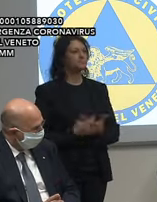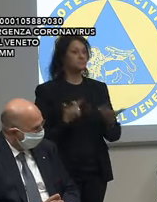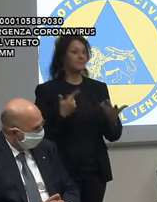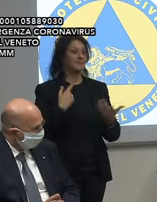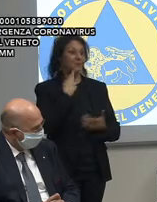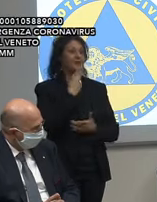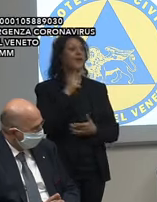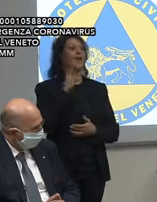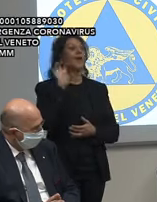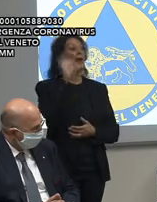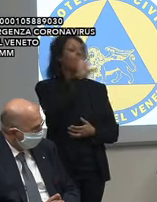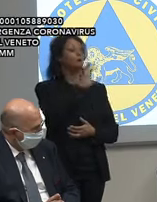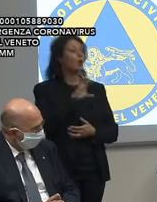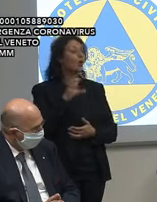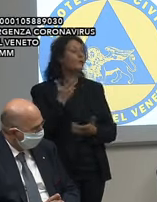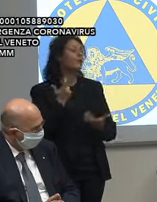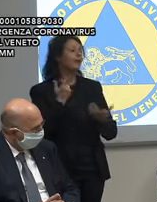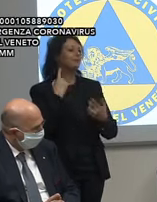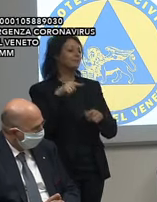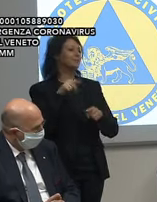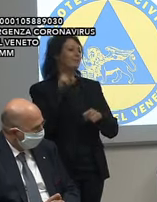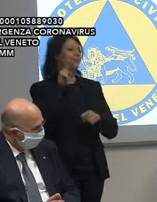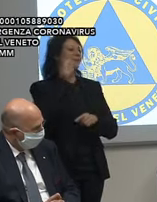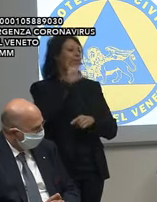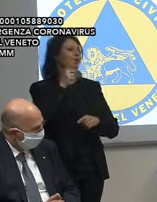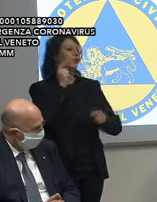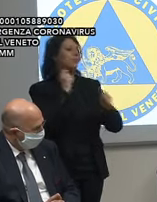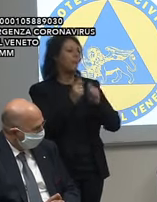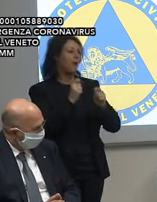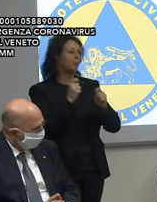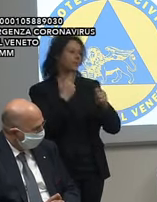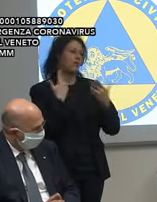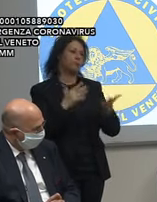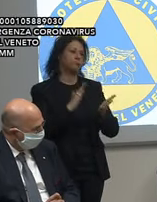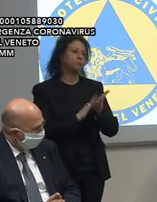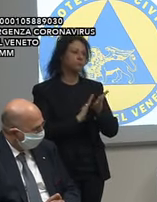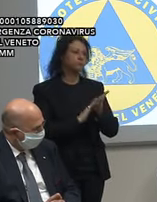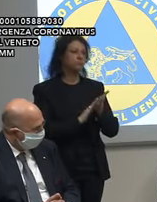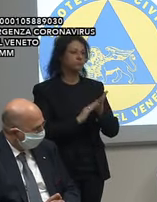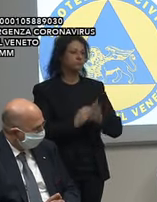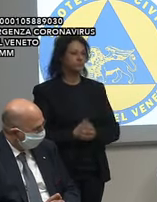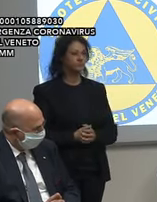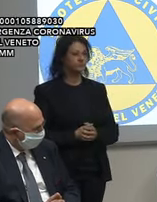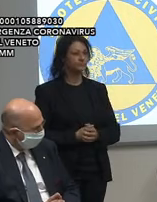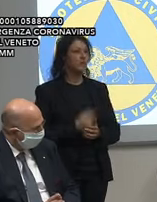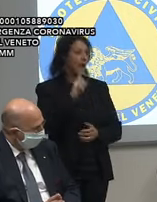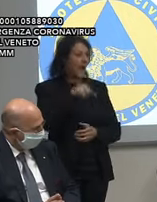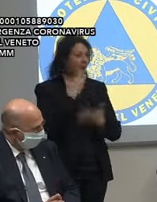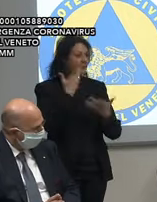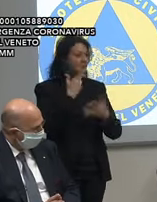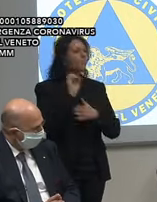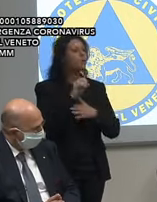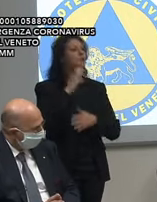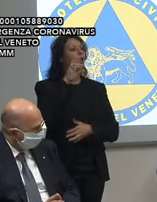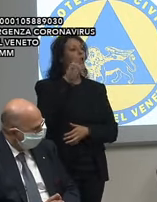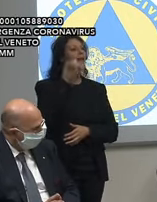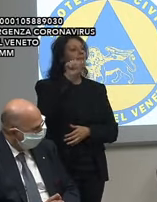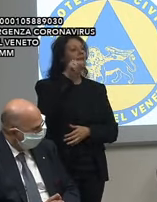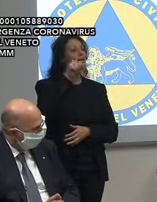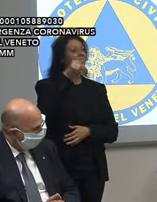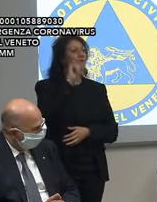bisogna levarsi tanto il cappello per quanto riguarda Padova. Abbiamo avuto tipo professor Crisanti, che ho piacere di conoscere,